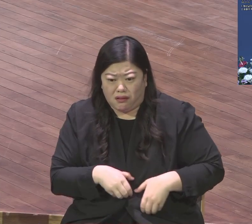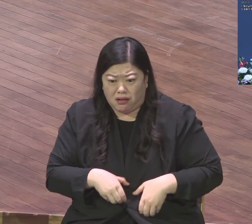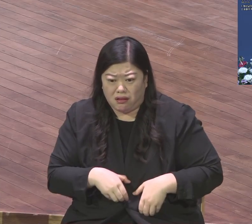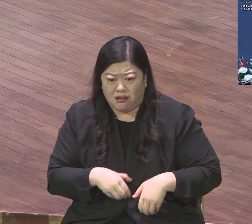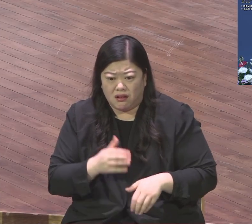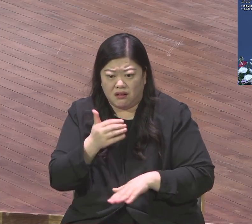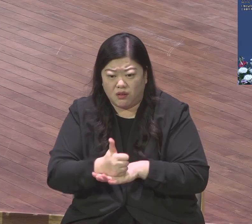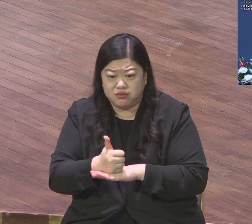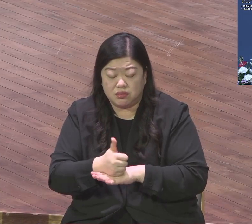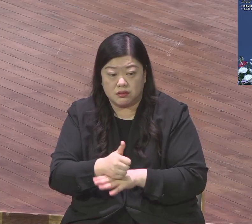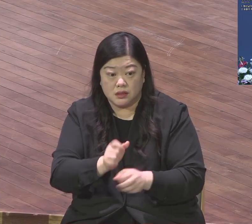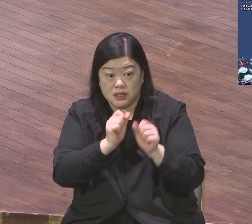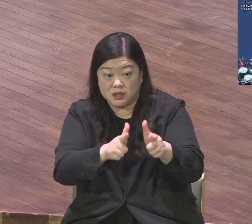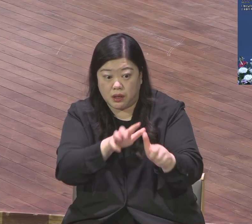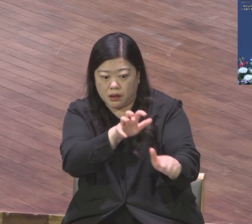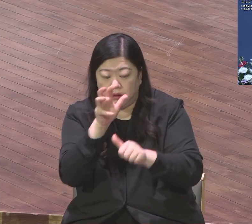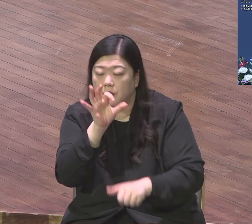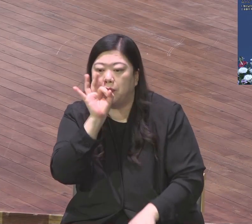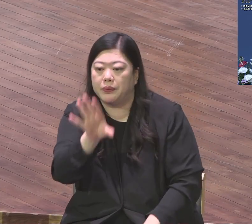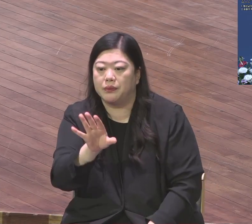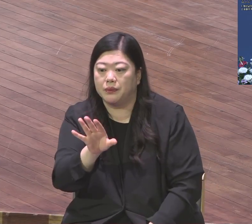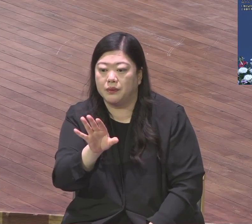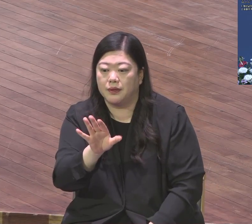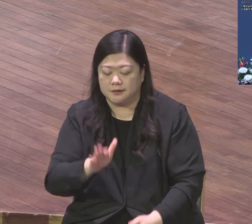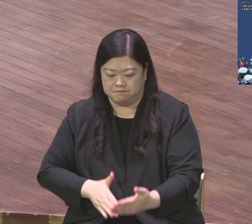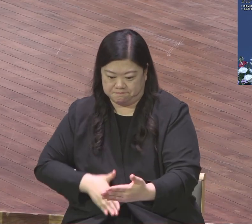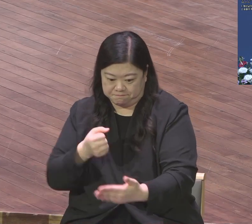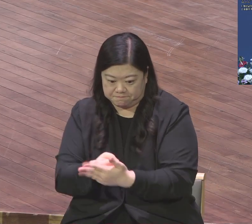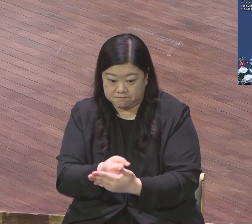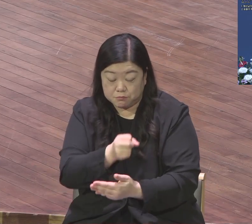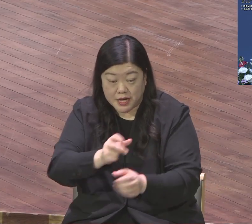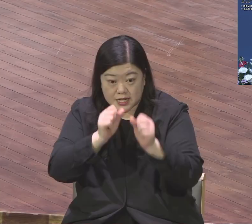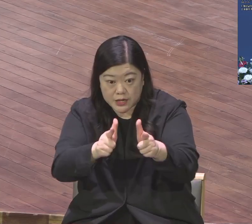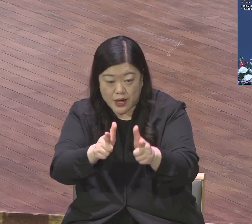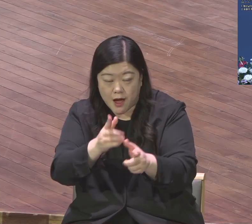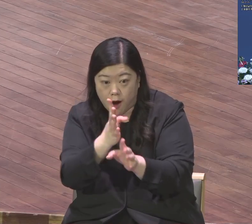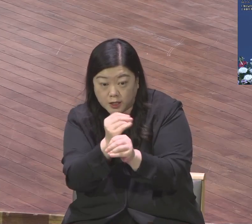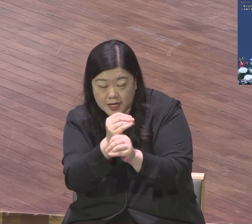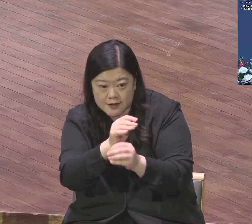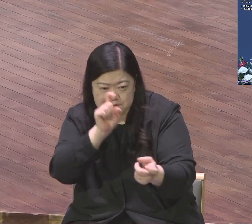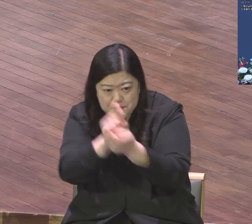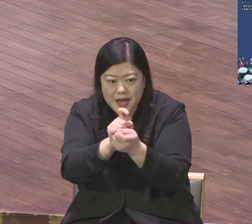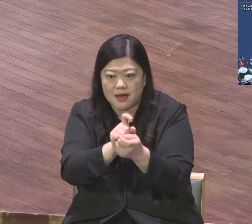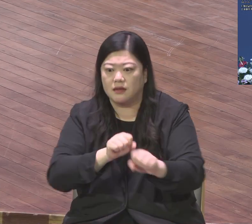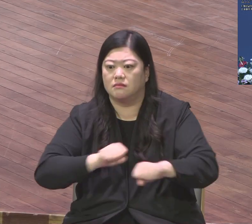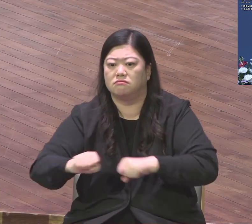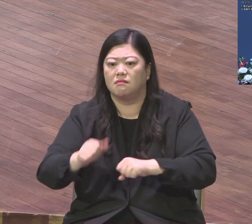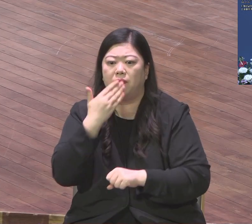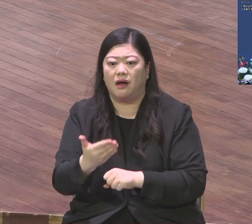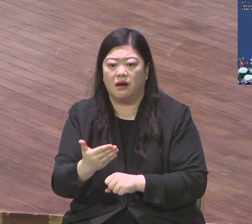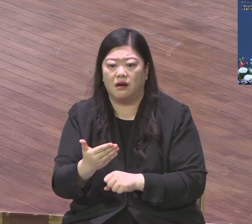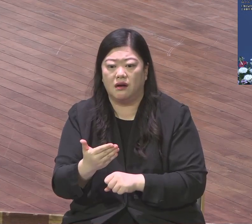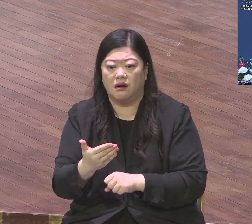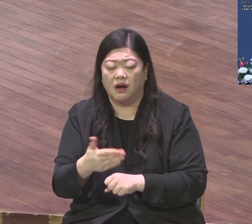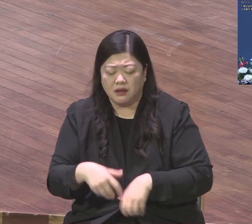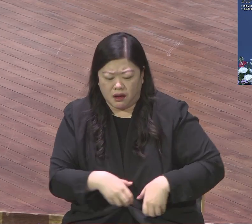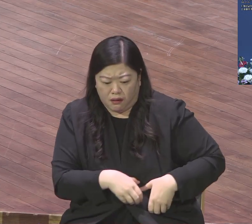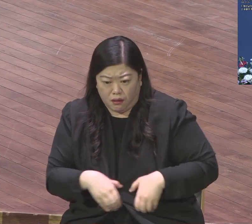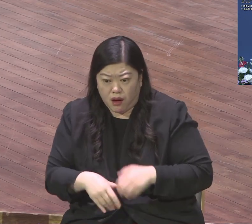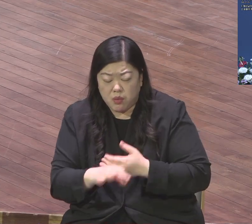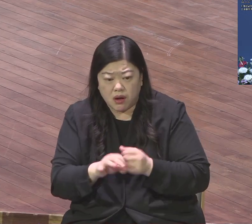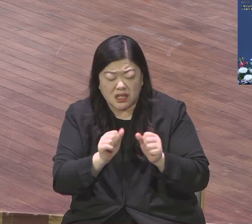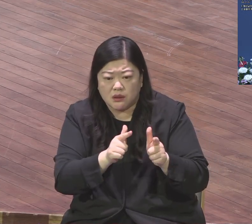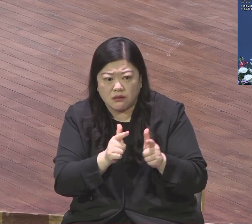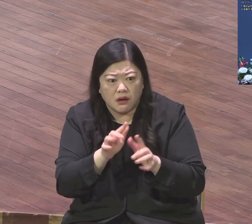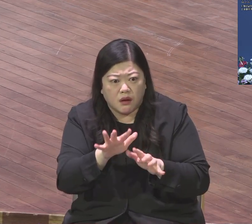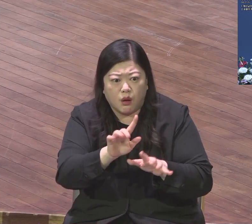있는 자는 용기 있는 사람이에요. 담대한 사람이에요. 담대해야 돼요. 그래야 응답을 받아요. 그래야 세미를 받아요.